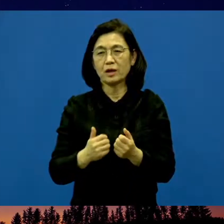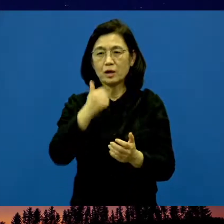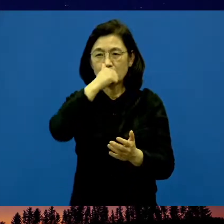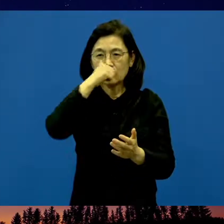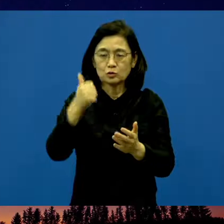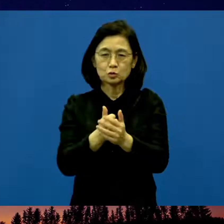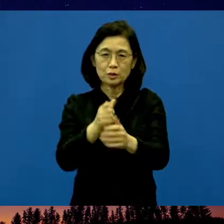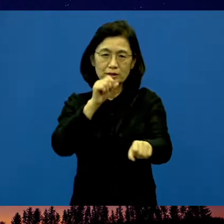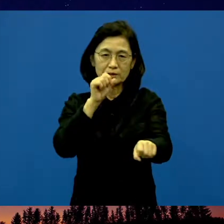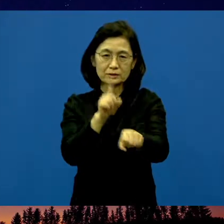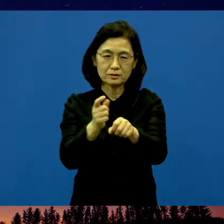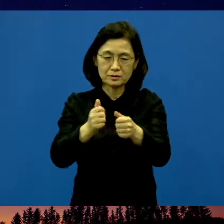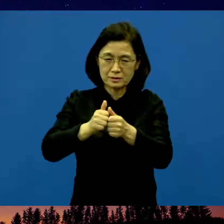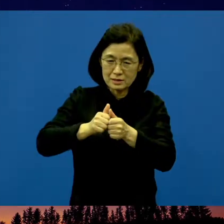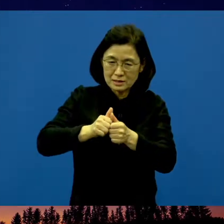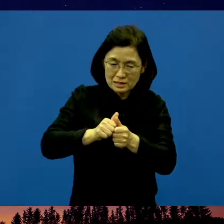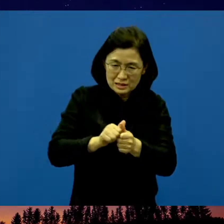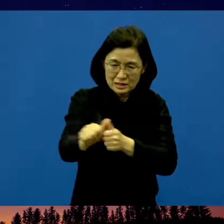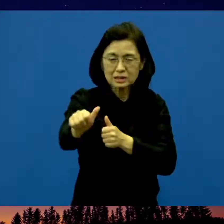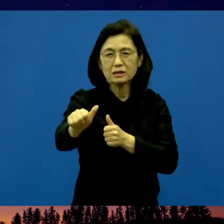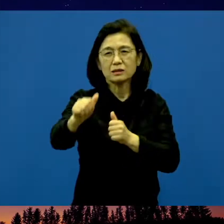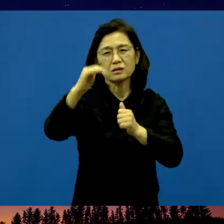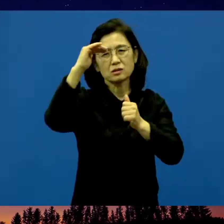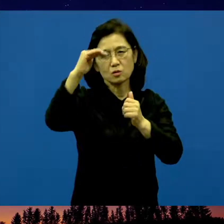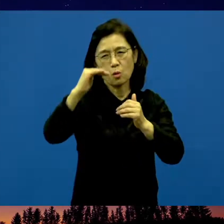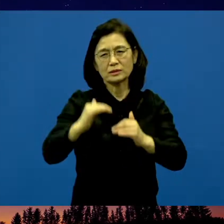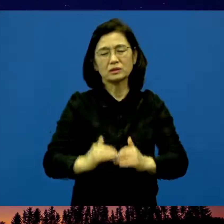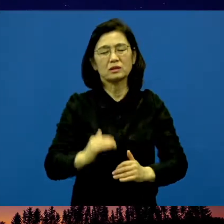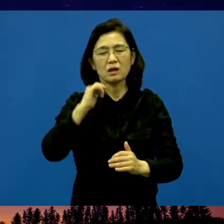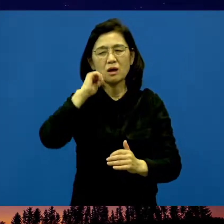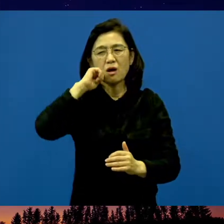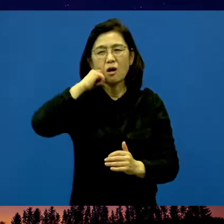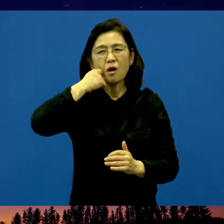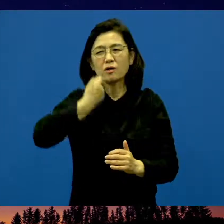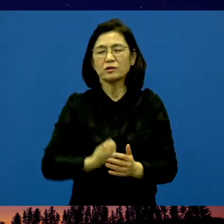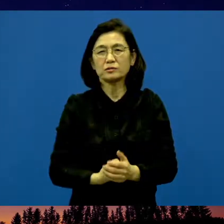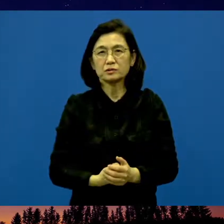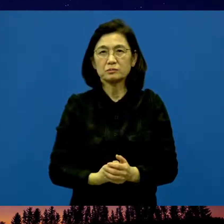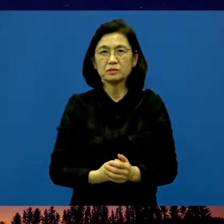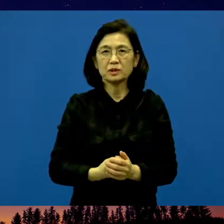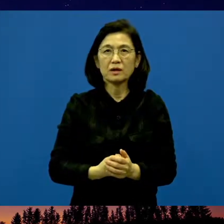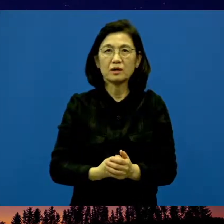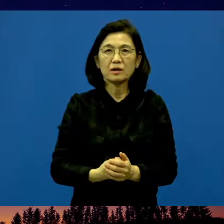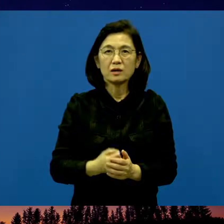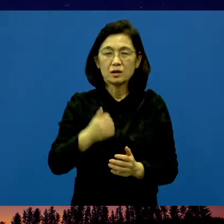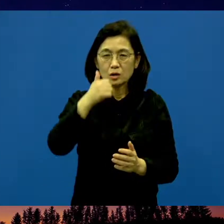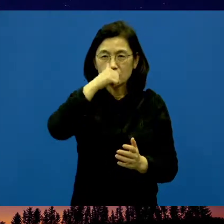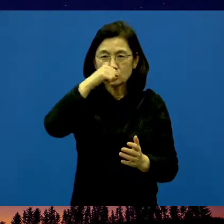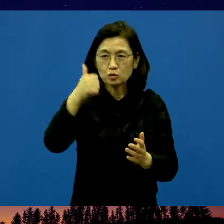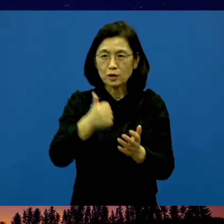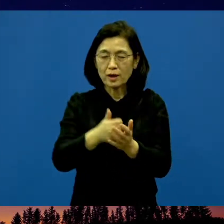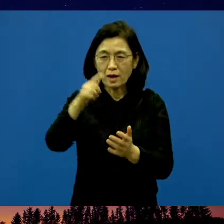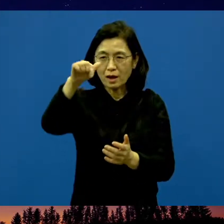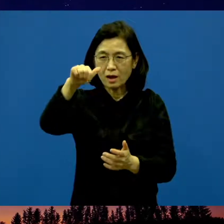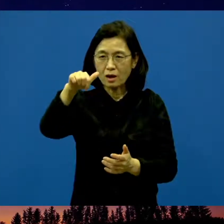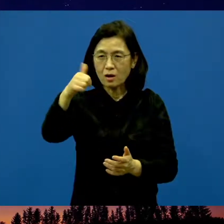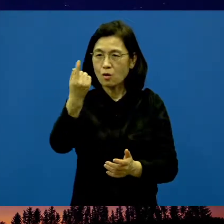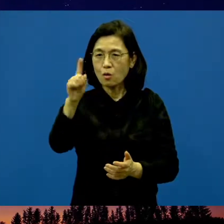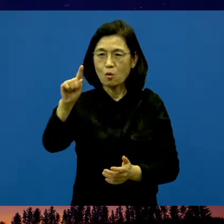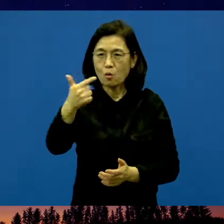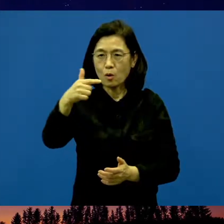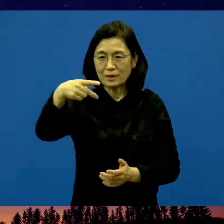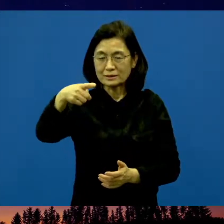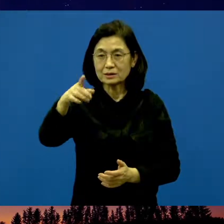극복해가는 과정은 생각보다 어려워요. 여러분, 관성의 법칙이라는 게 있잖아요. 죄의 관성도 있어요. 죄를